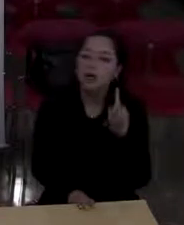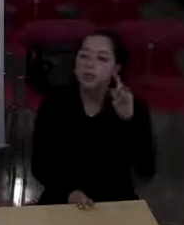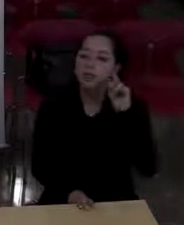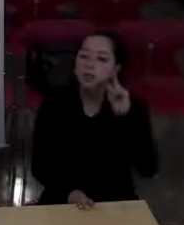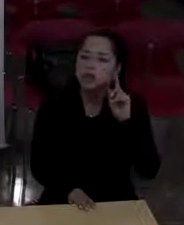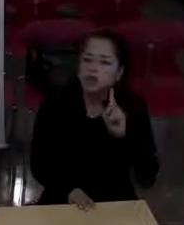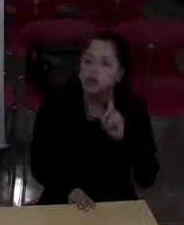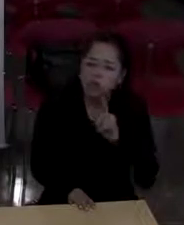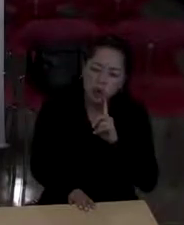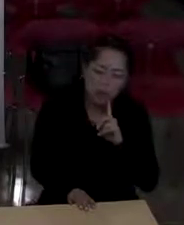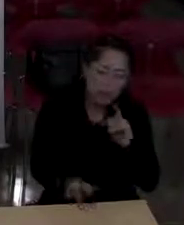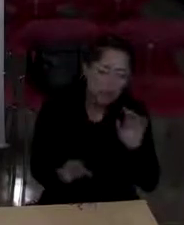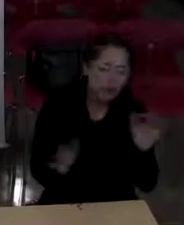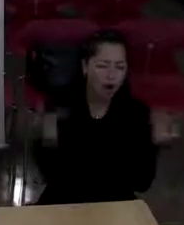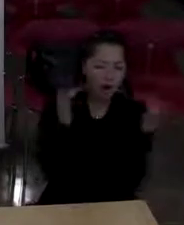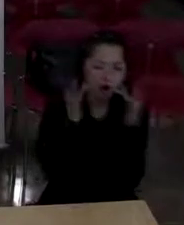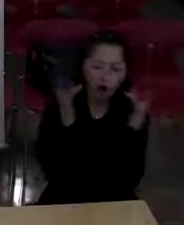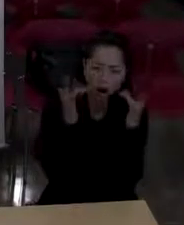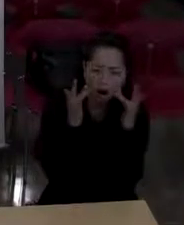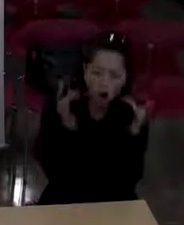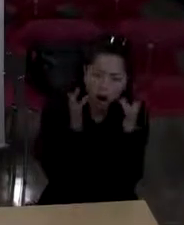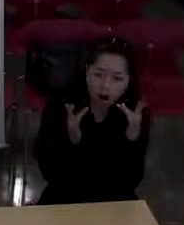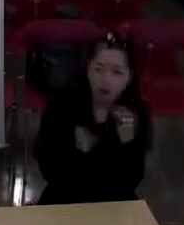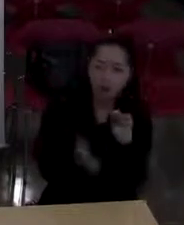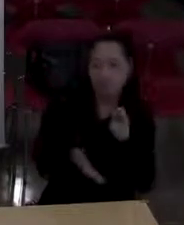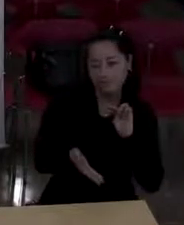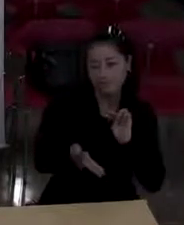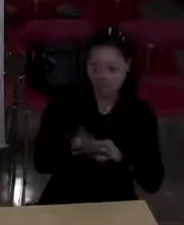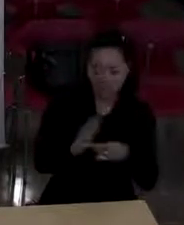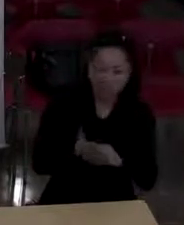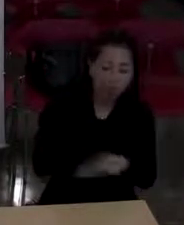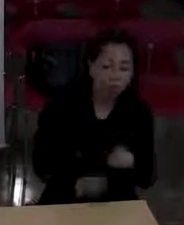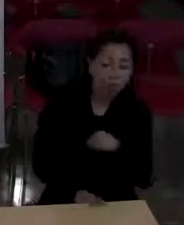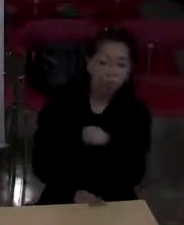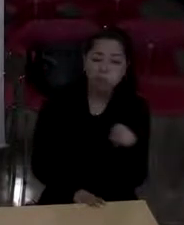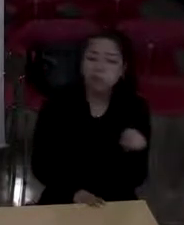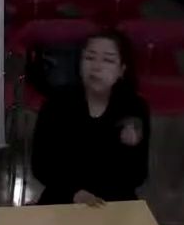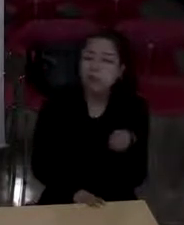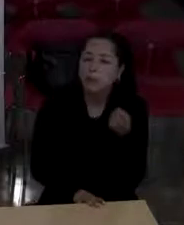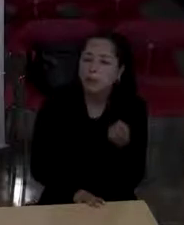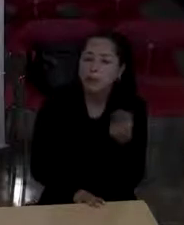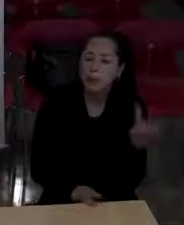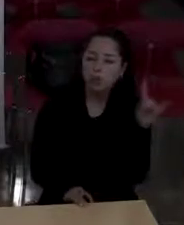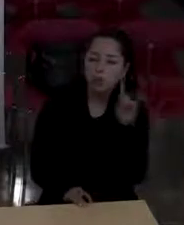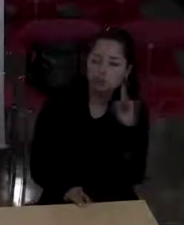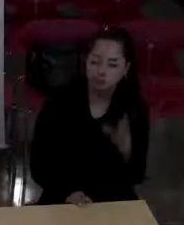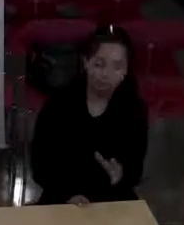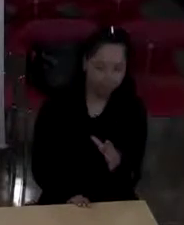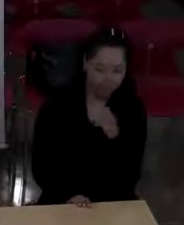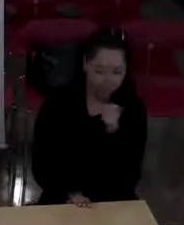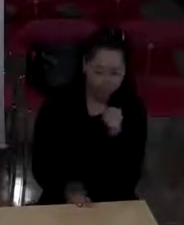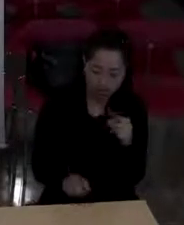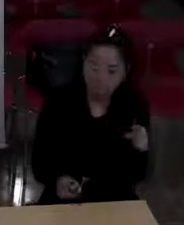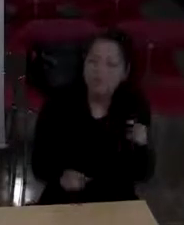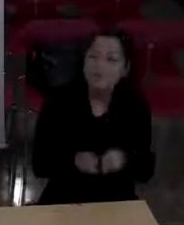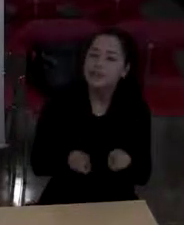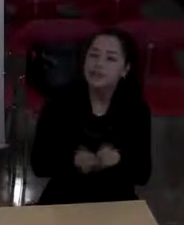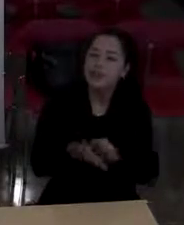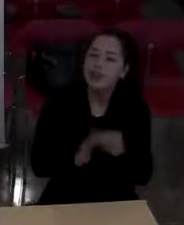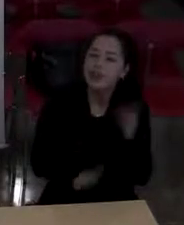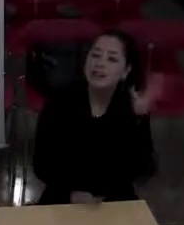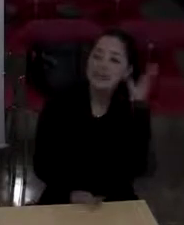una interrupción de esa onda o de ese sonido a nivel auditivo, hay una interrupción, pero no